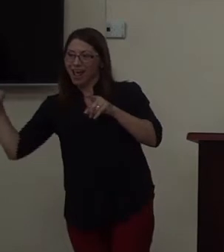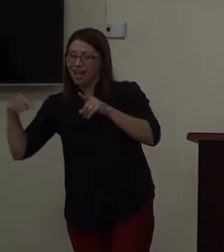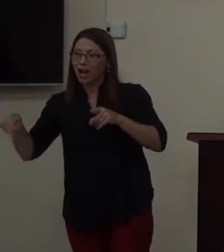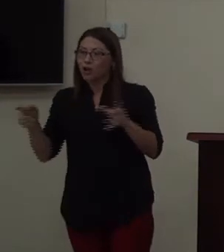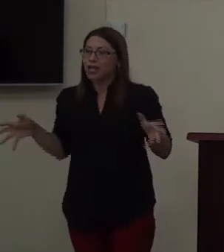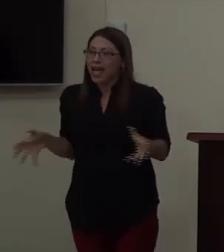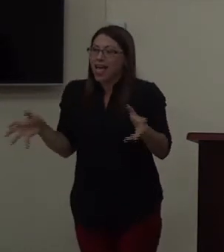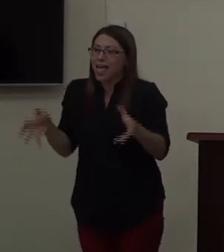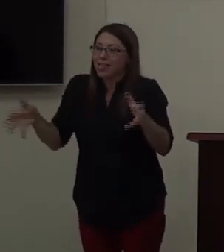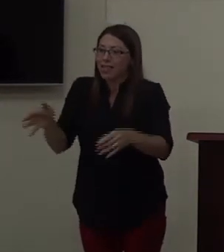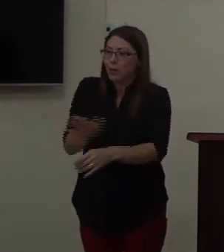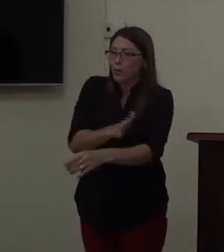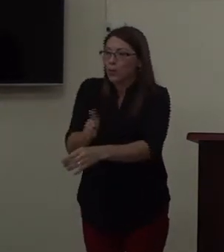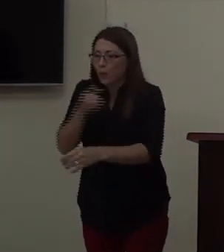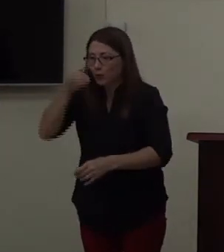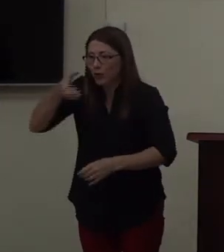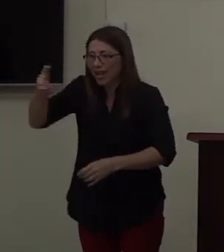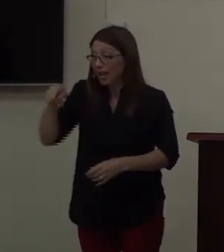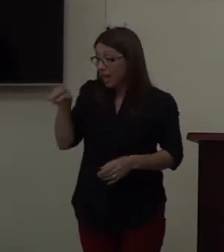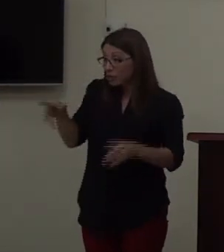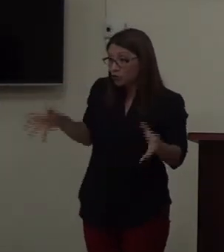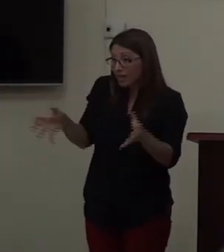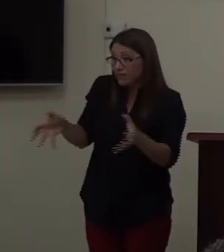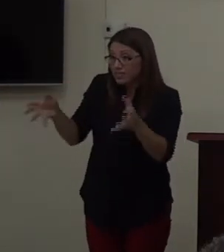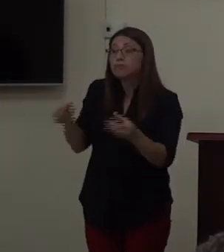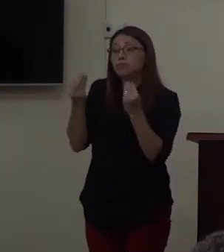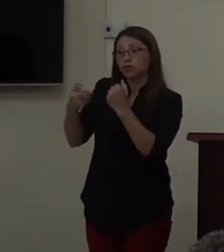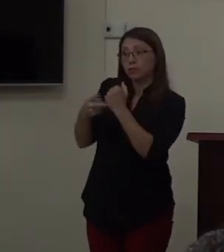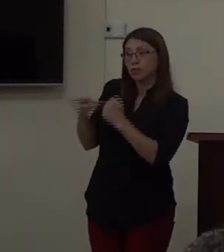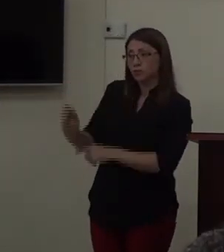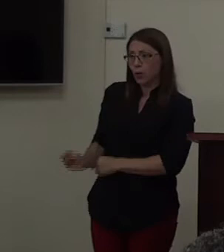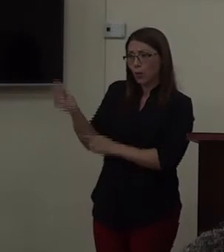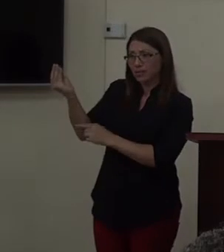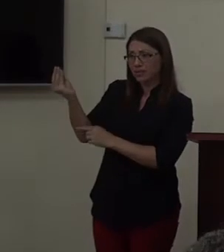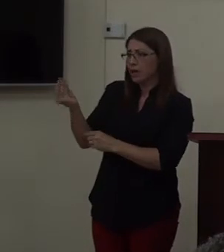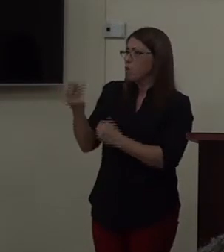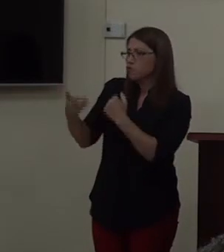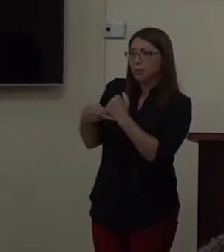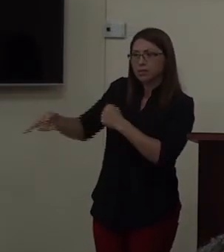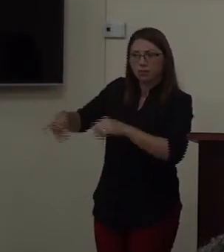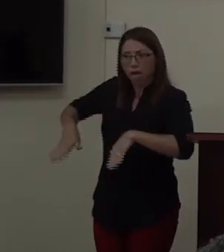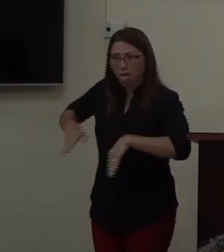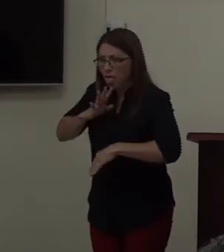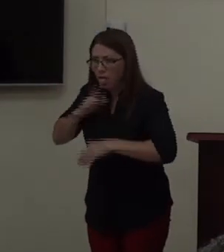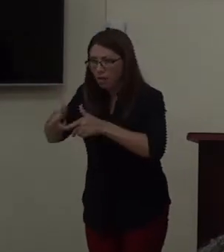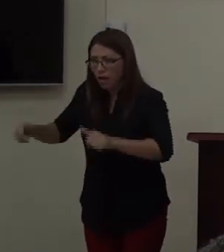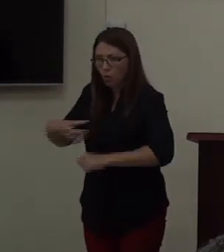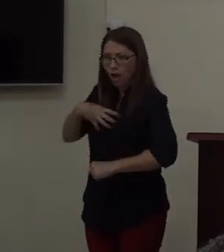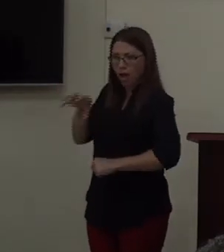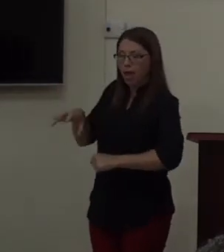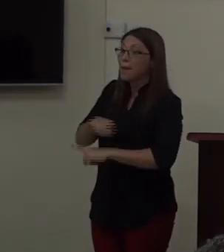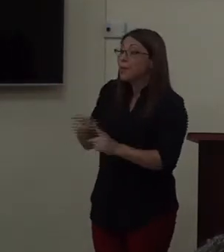lingüística y cultural. Estos activistas muchas veces son jóvenes, muchas veces no hablan la lengua, pero muchas veces son los